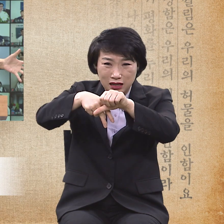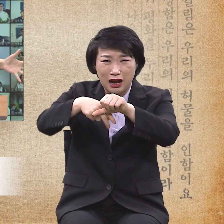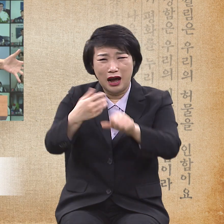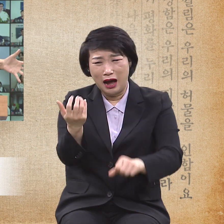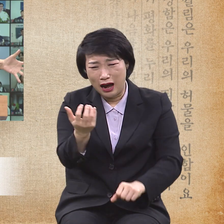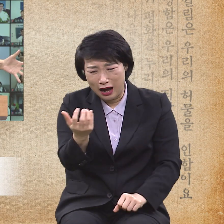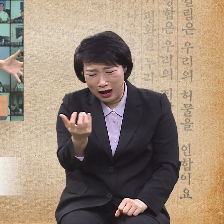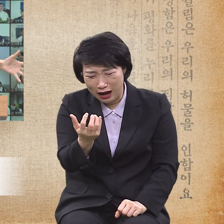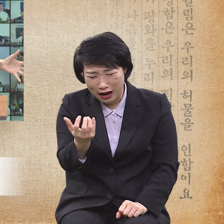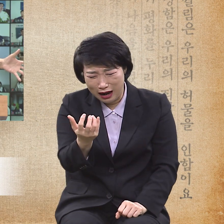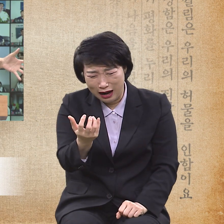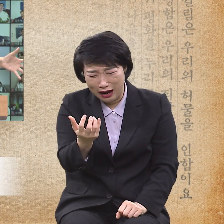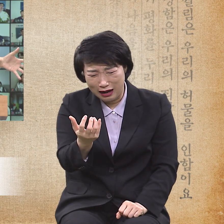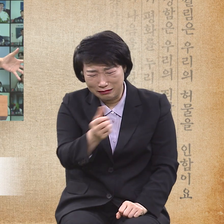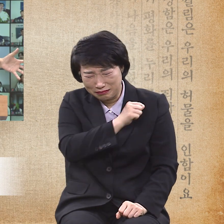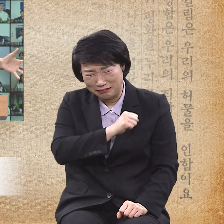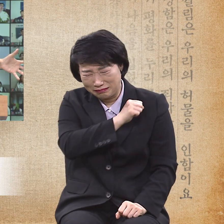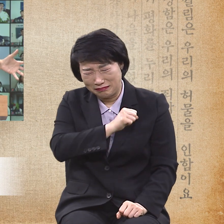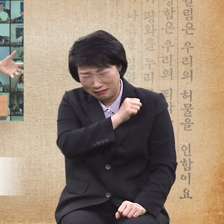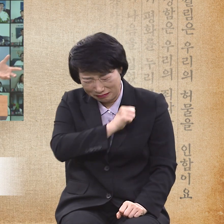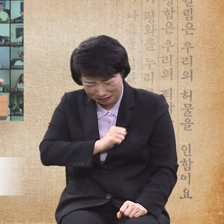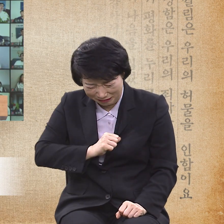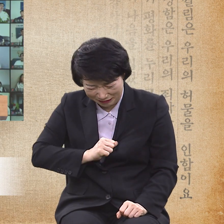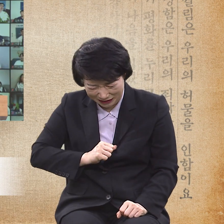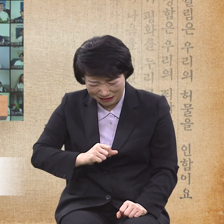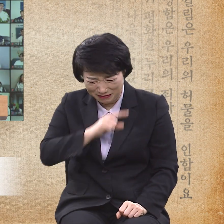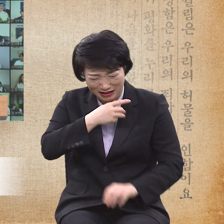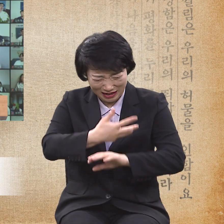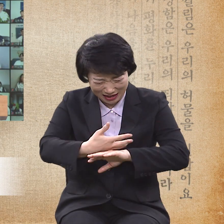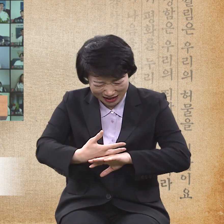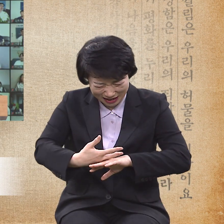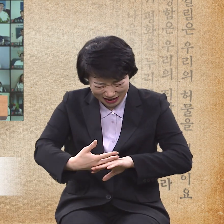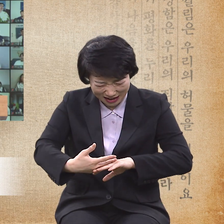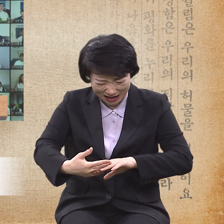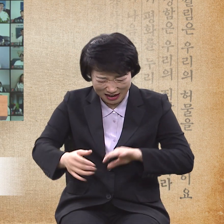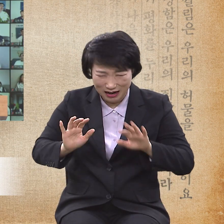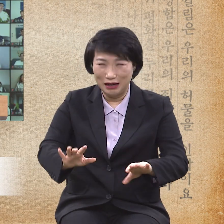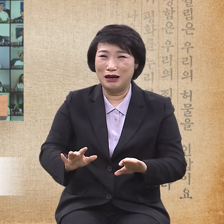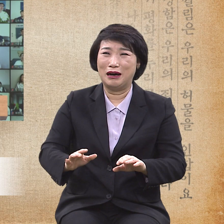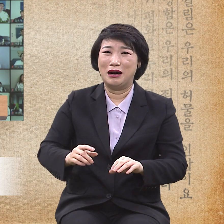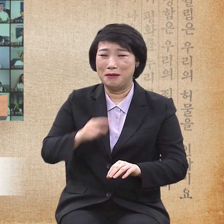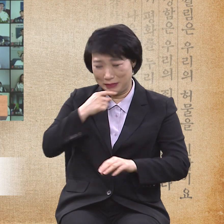신음과 고통을 그 피로 내뿜으면서 아버지요